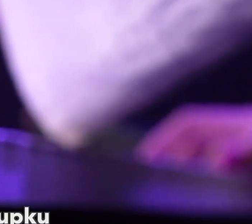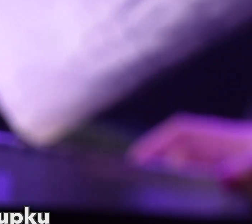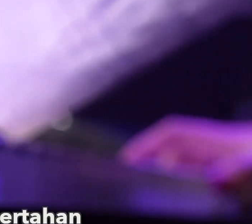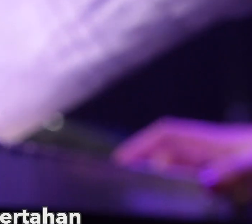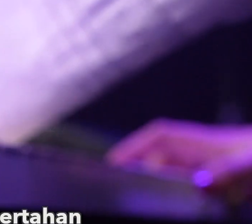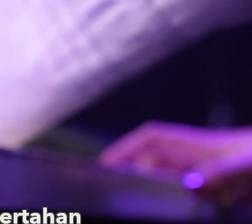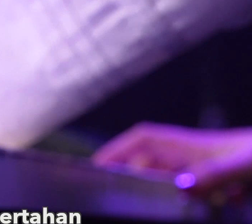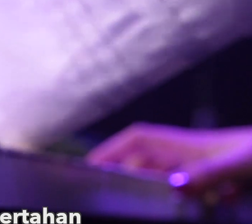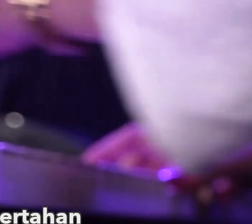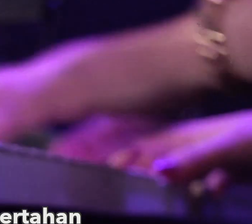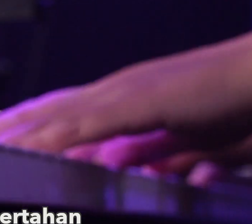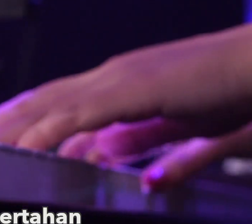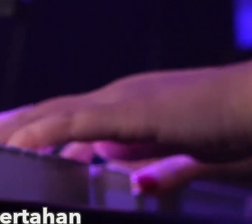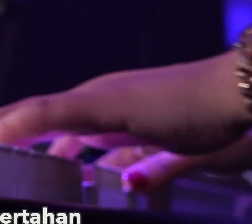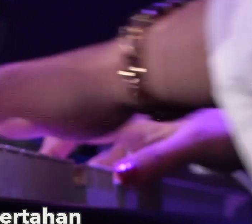Kau